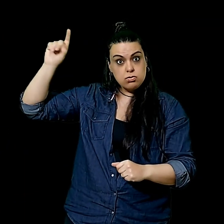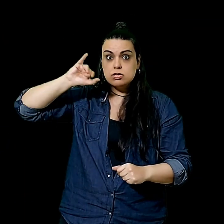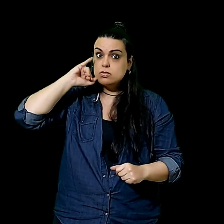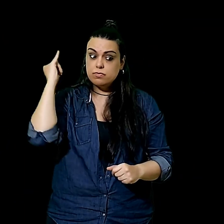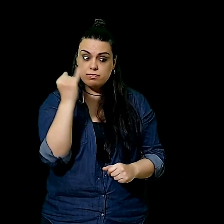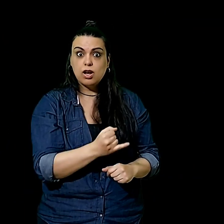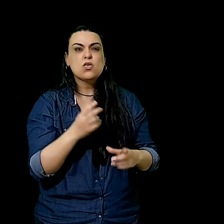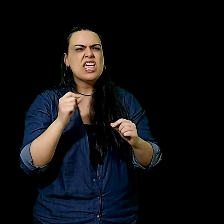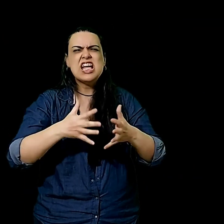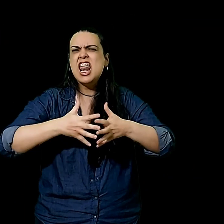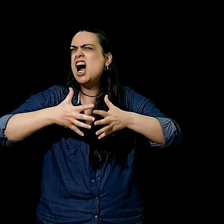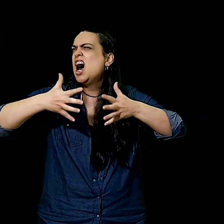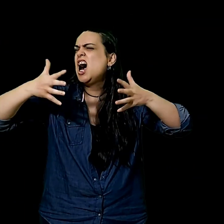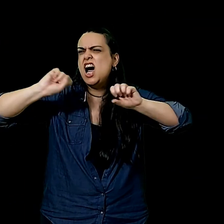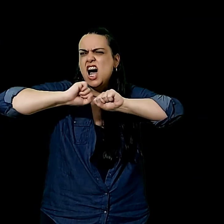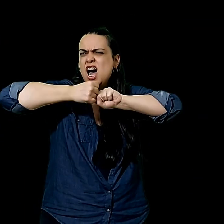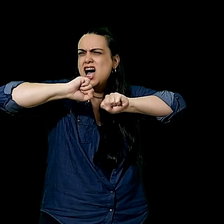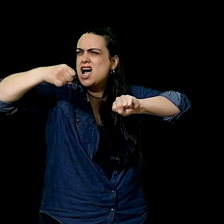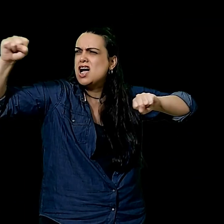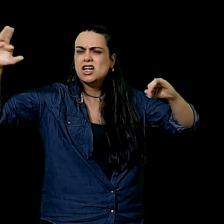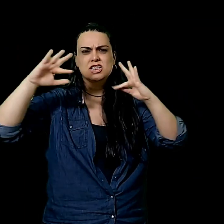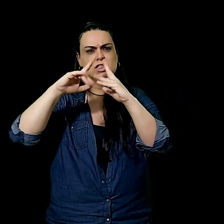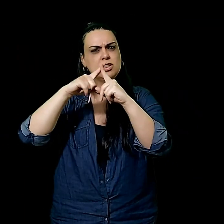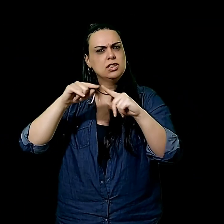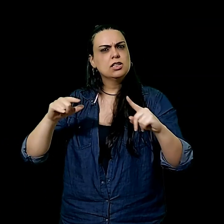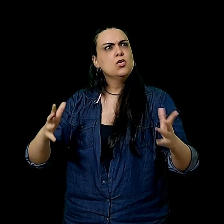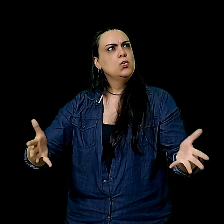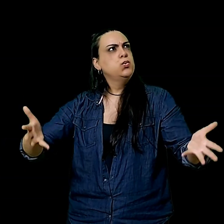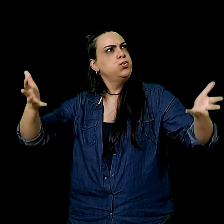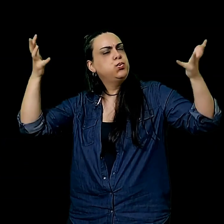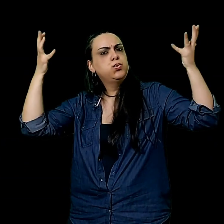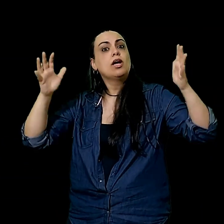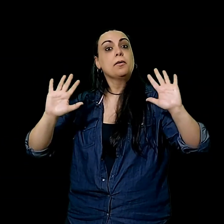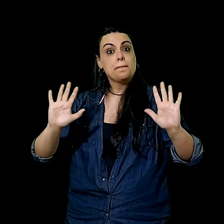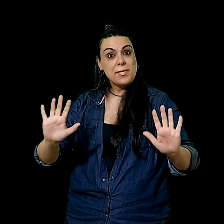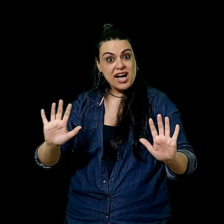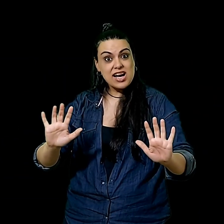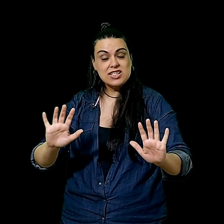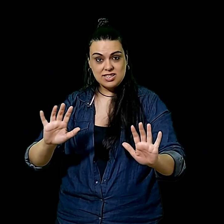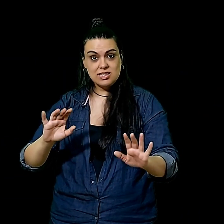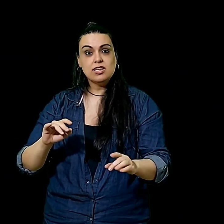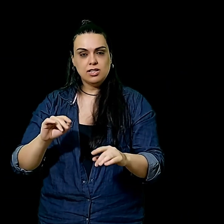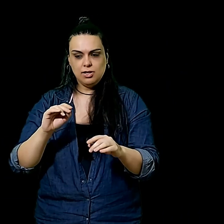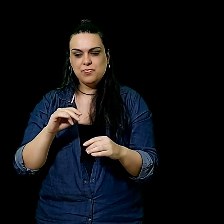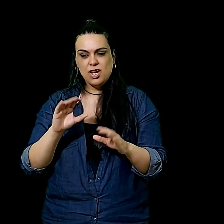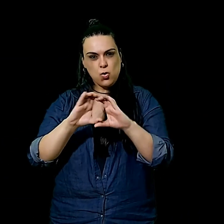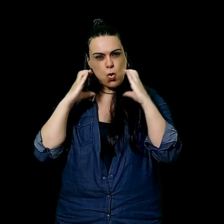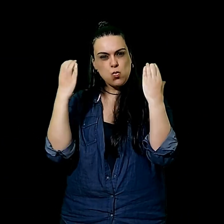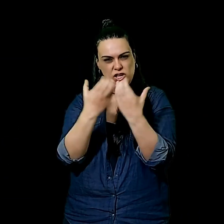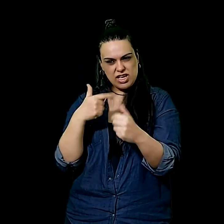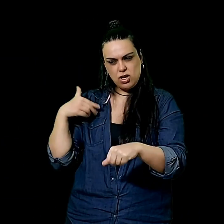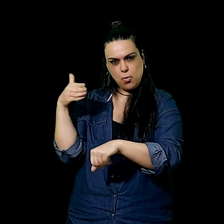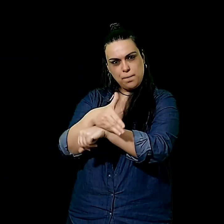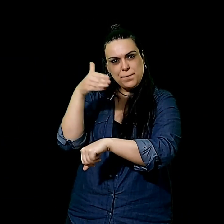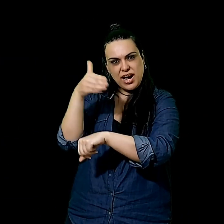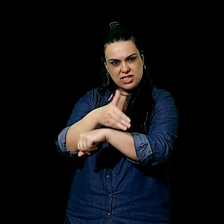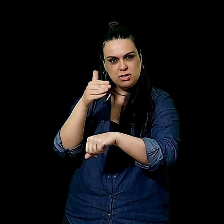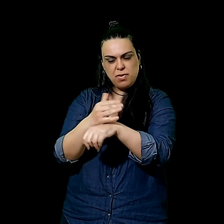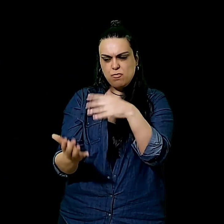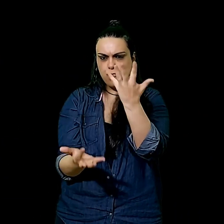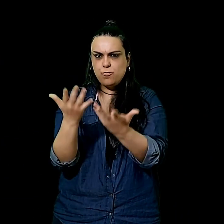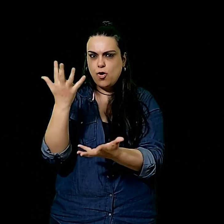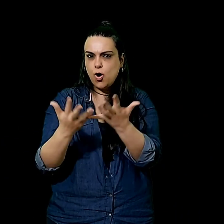um grande templo, mas tendo a oportunidade de ouvi-lo no último congresso que eu participei do Fogo para o